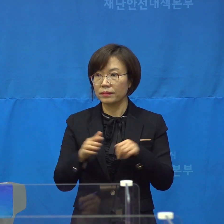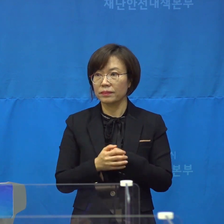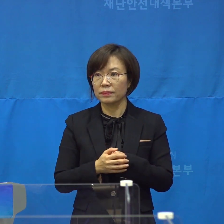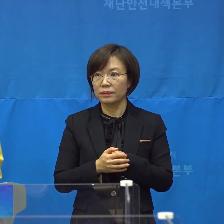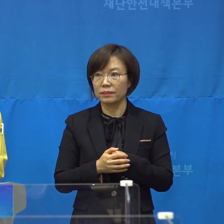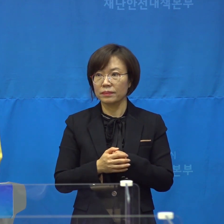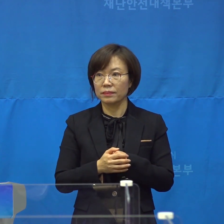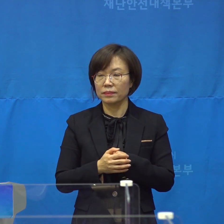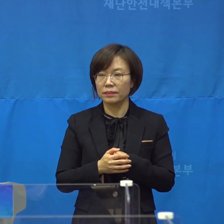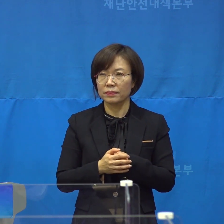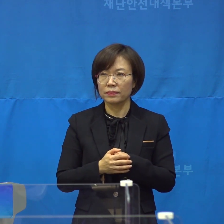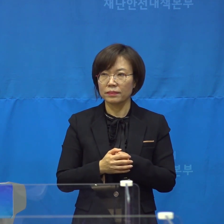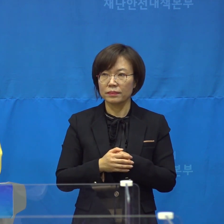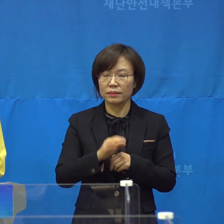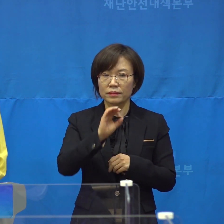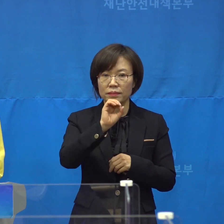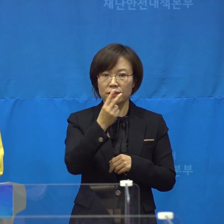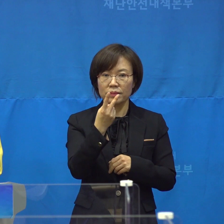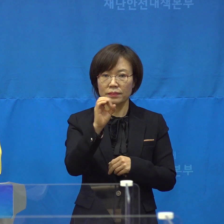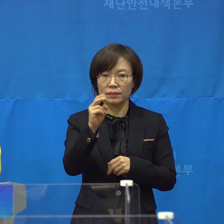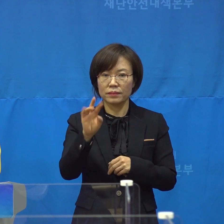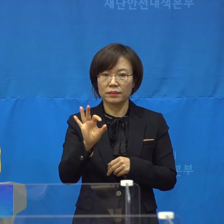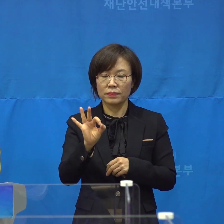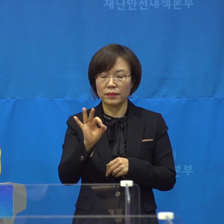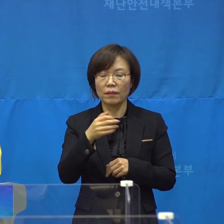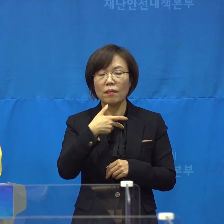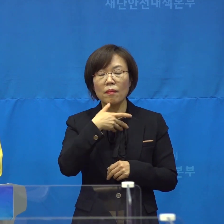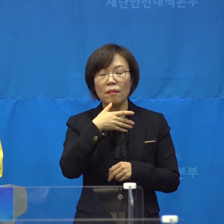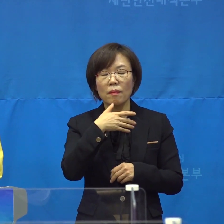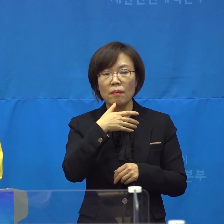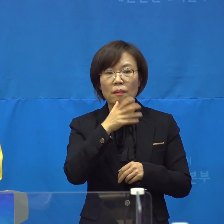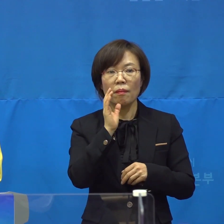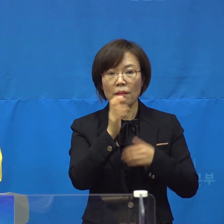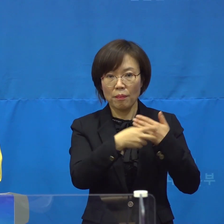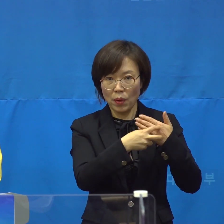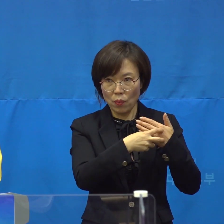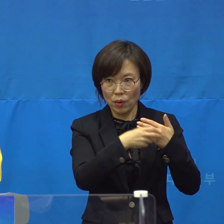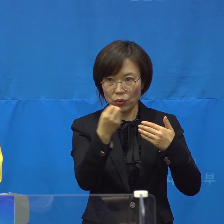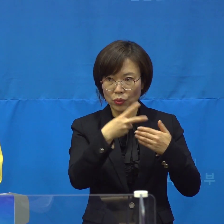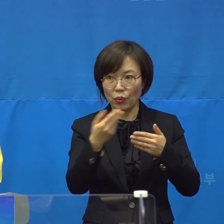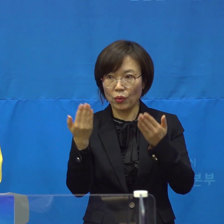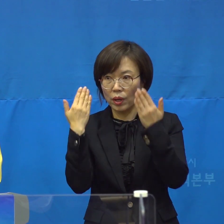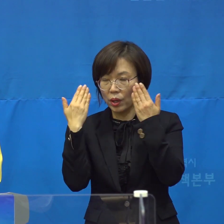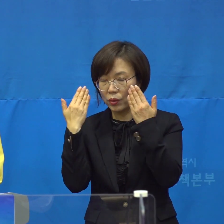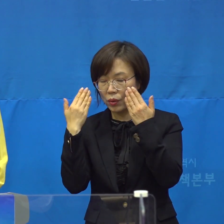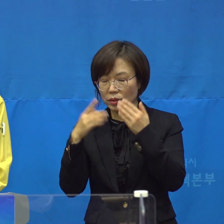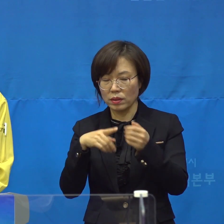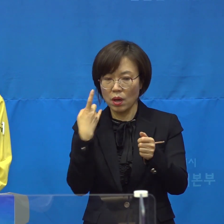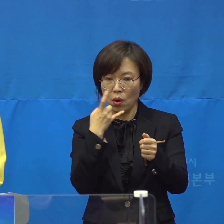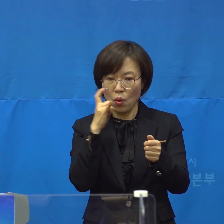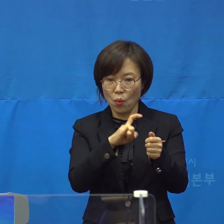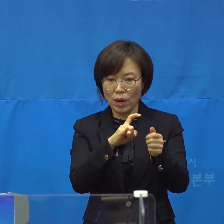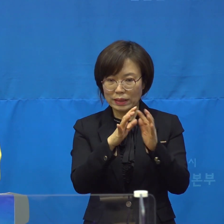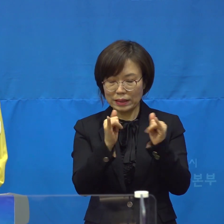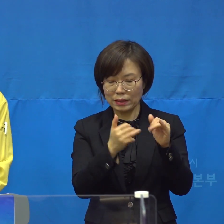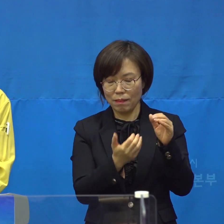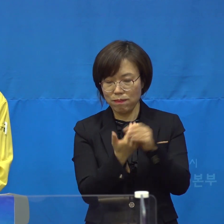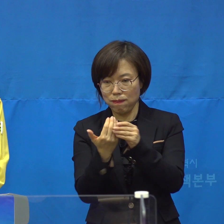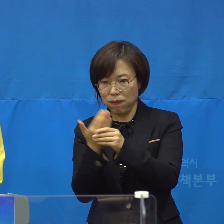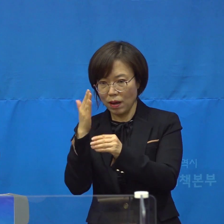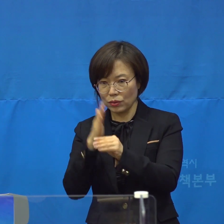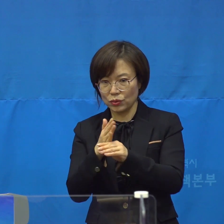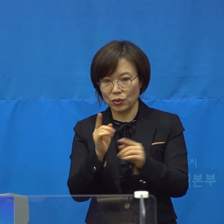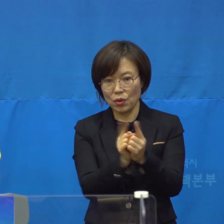지금 계속 뭐 요양병원도 그렇고 학교도 그렇고 곳곳에서 그 확진자들이 나오고 있는데